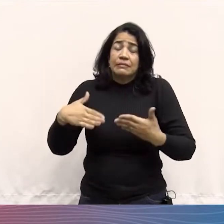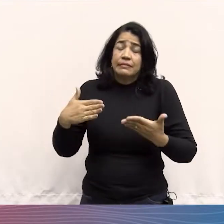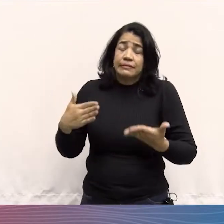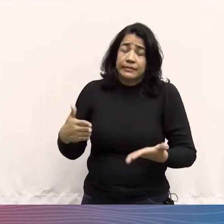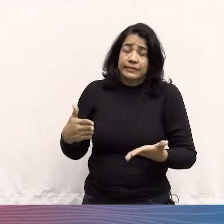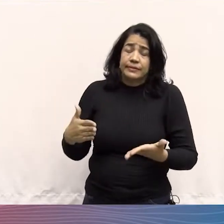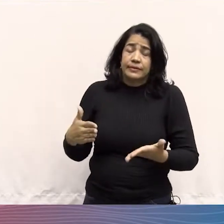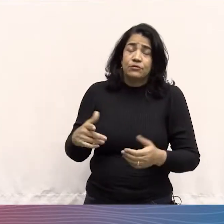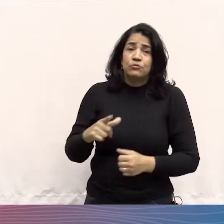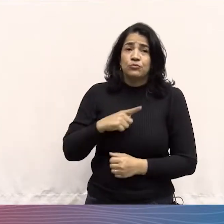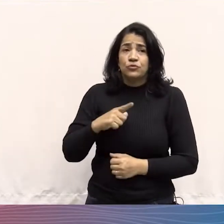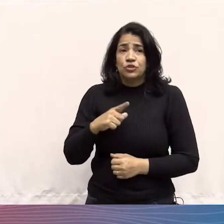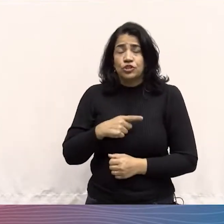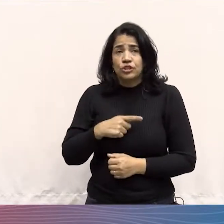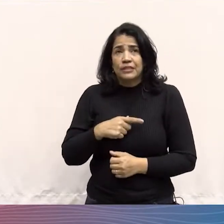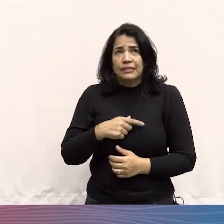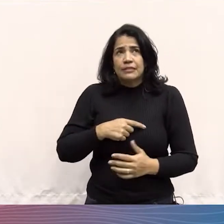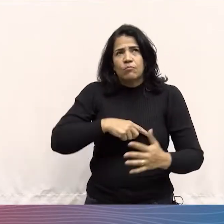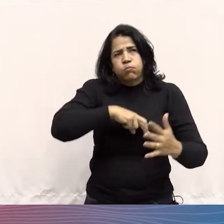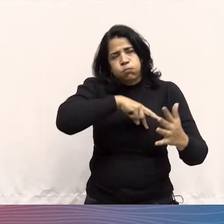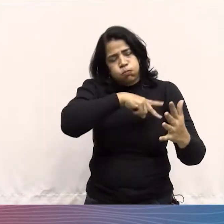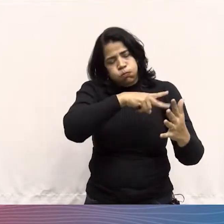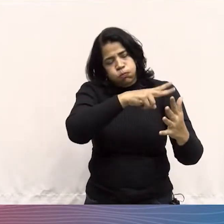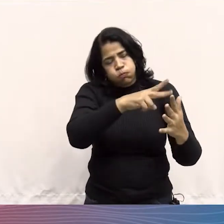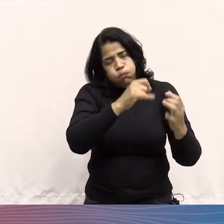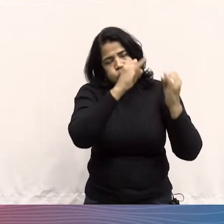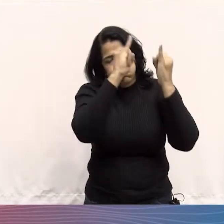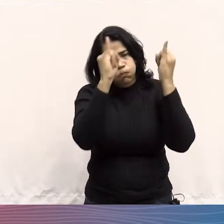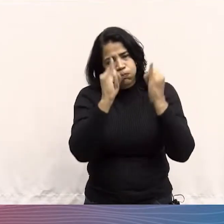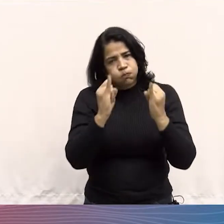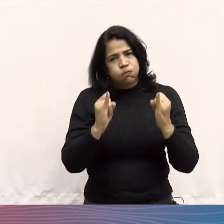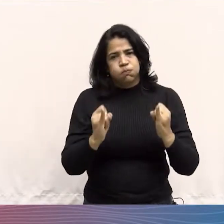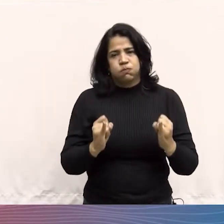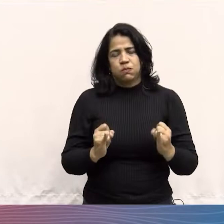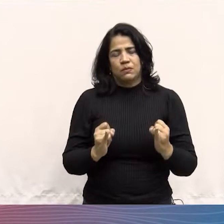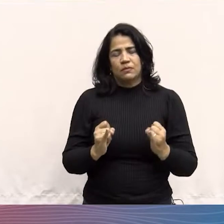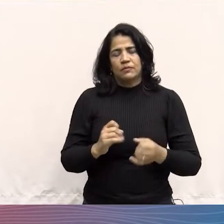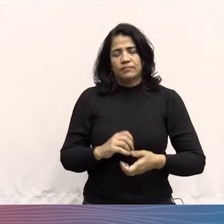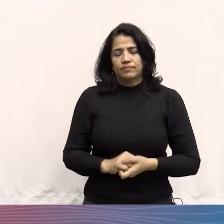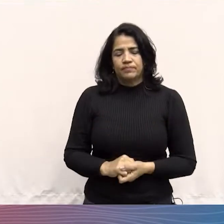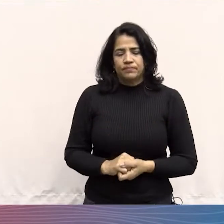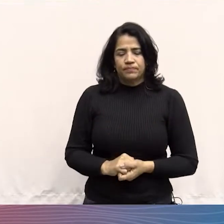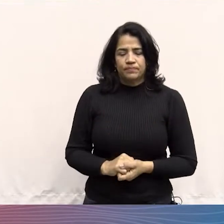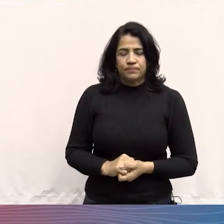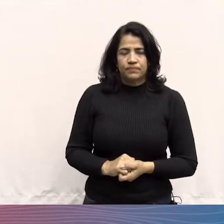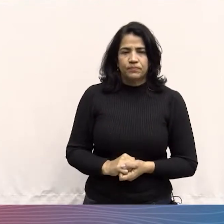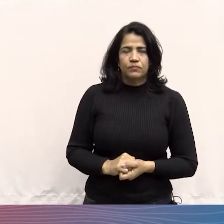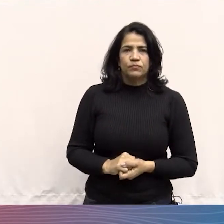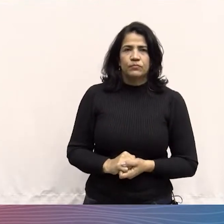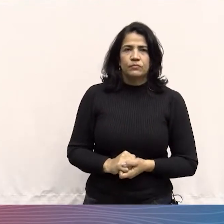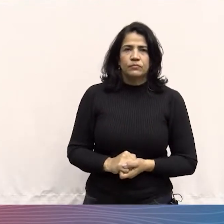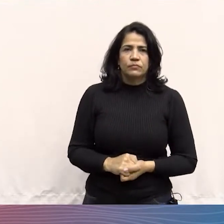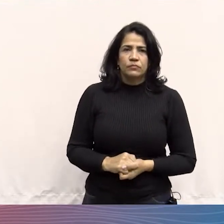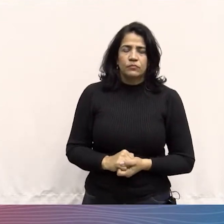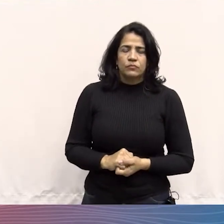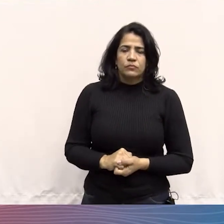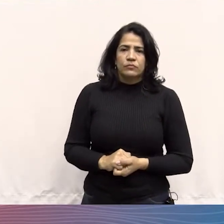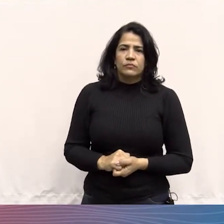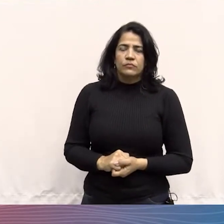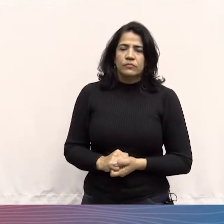mas esses aparecimentos de ídolos deve haver alguma coisa